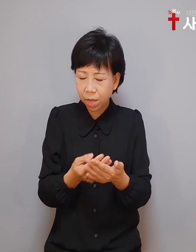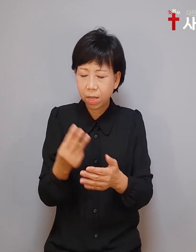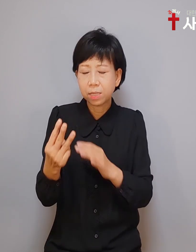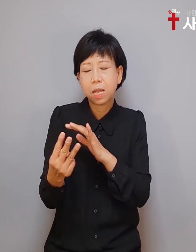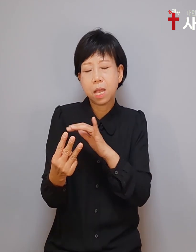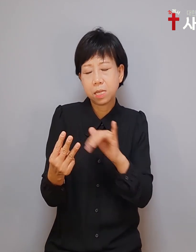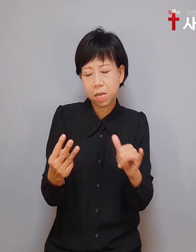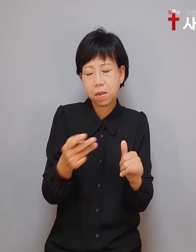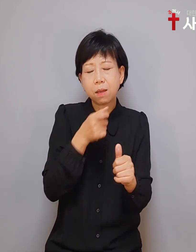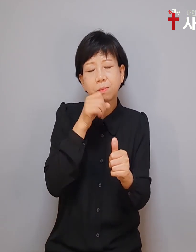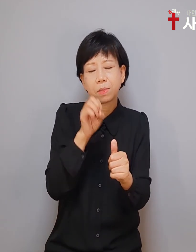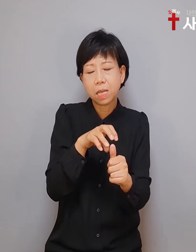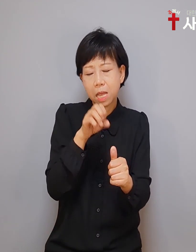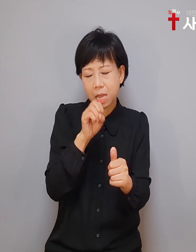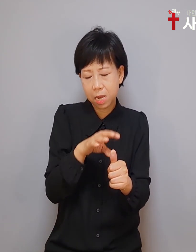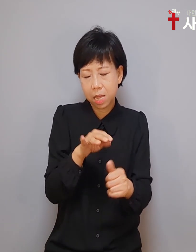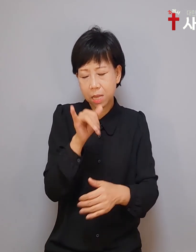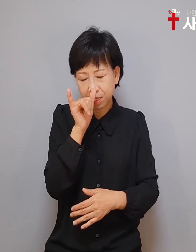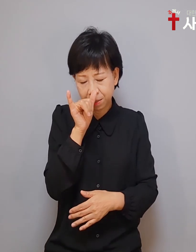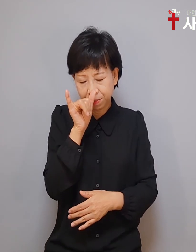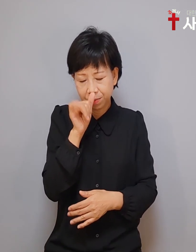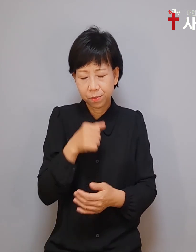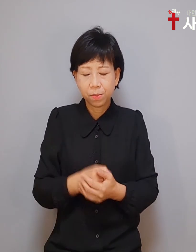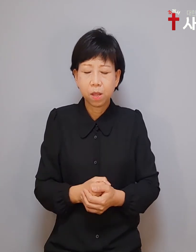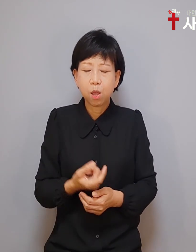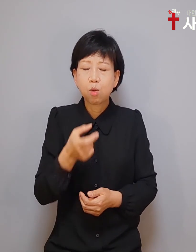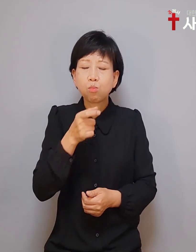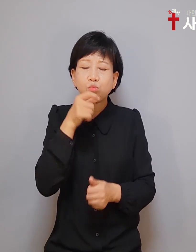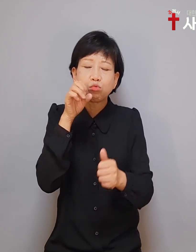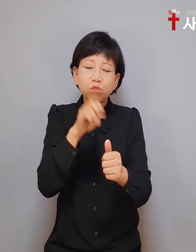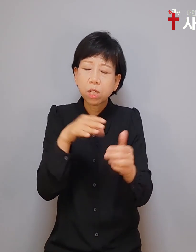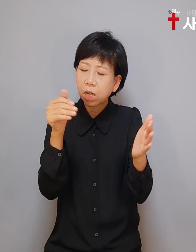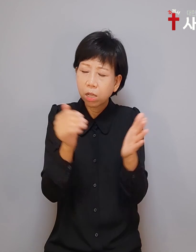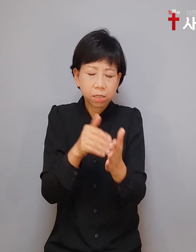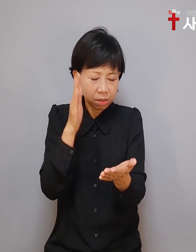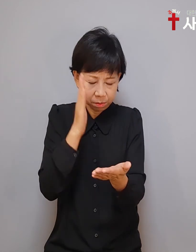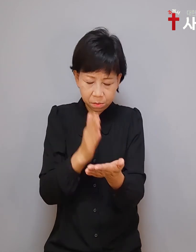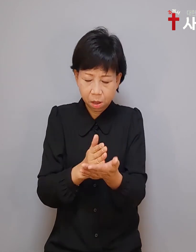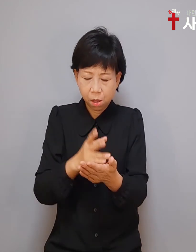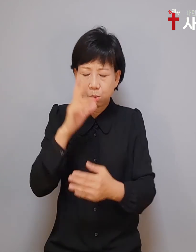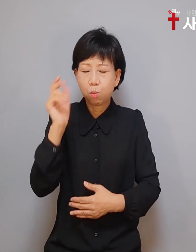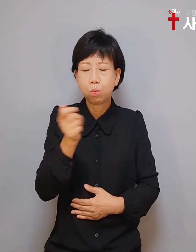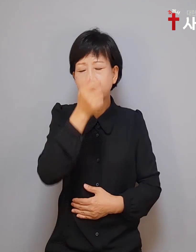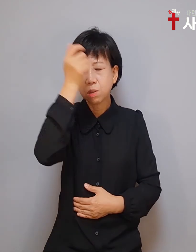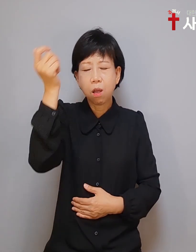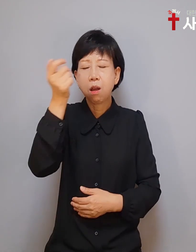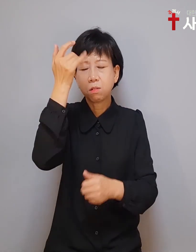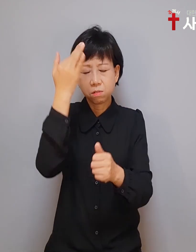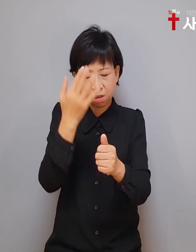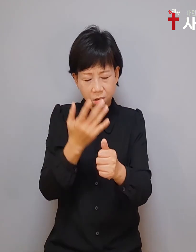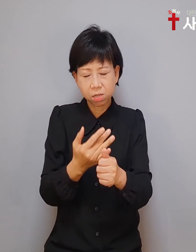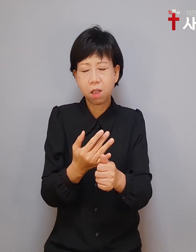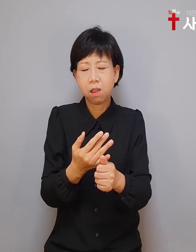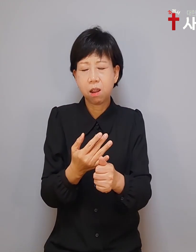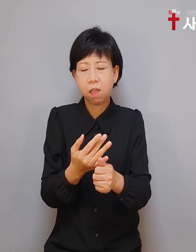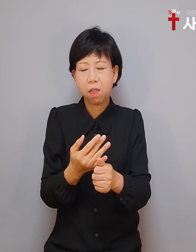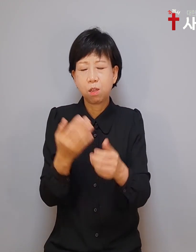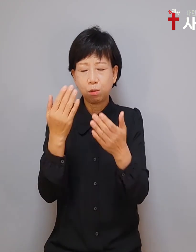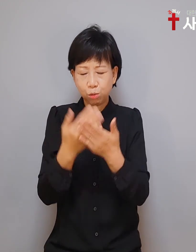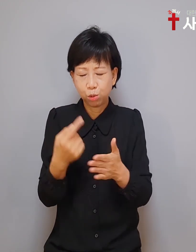세례 받으셨습니다. 물 세례로 끝나는 게 아니고 성령 세례 받은 줄 믿습니다.